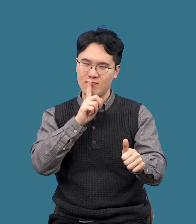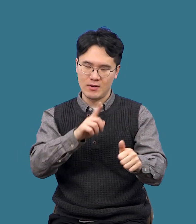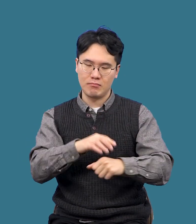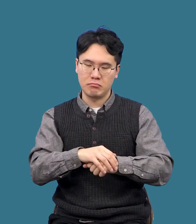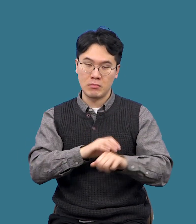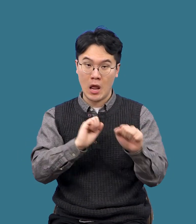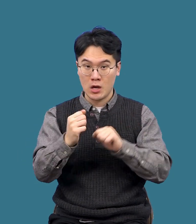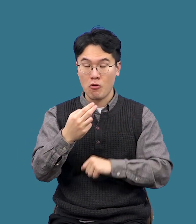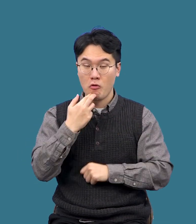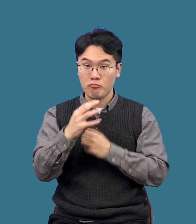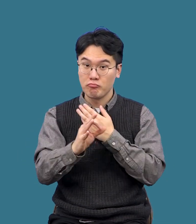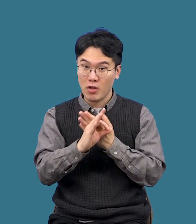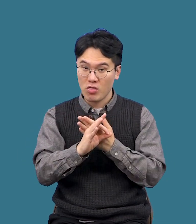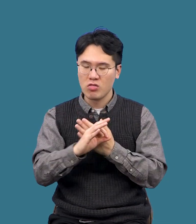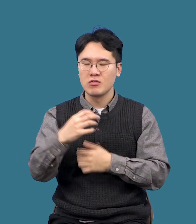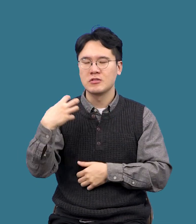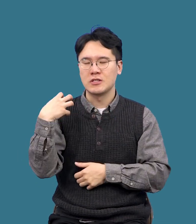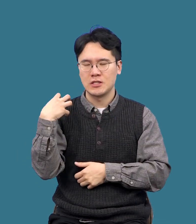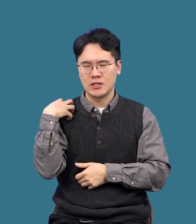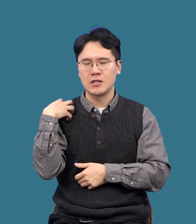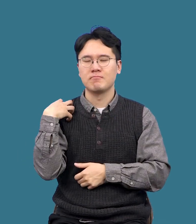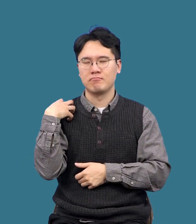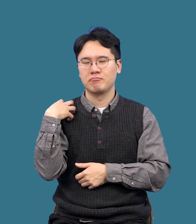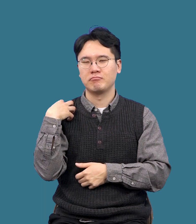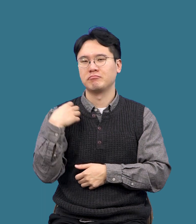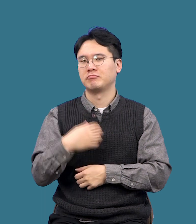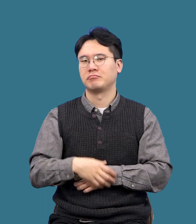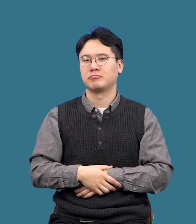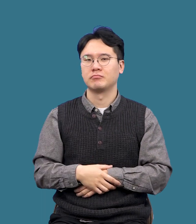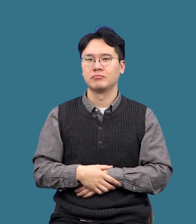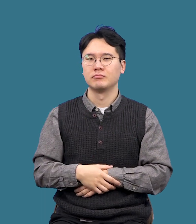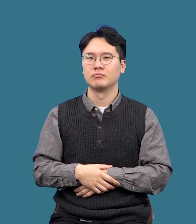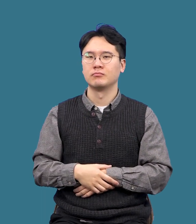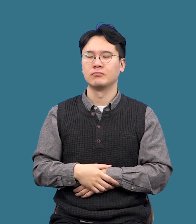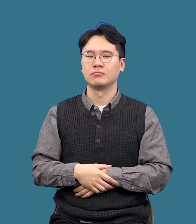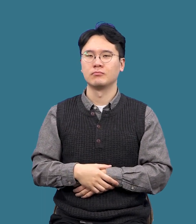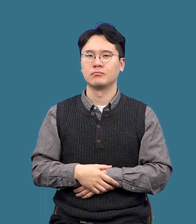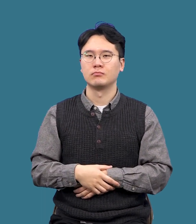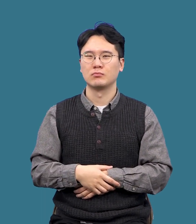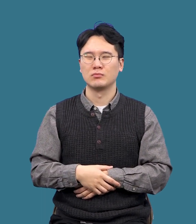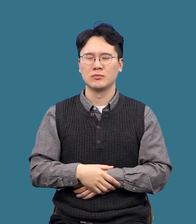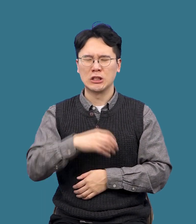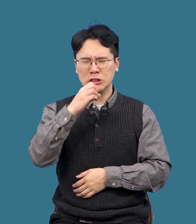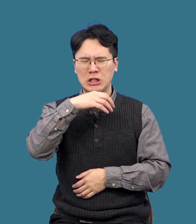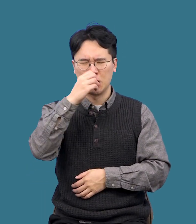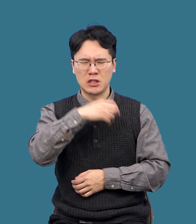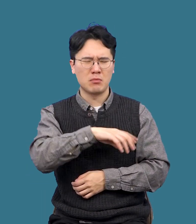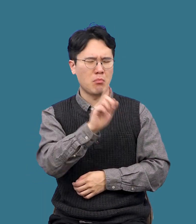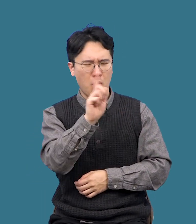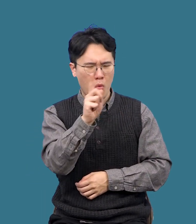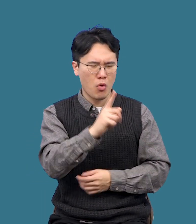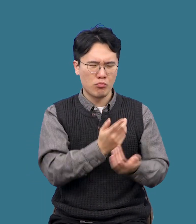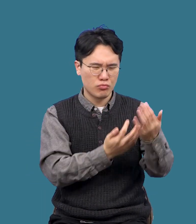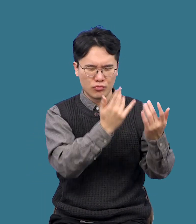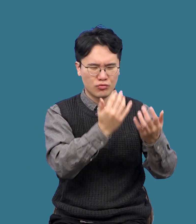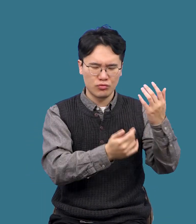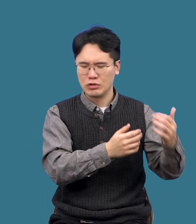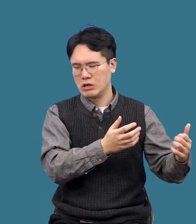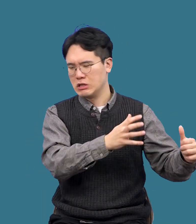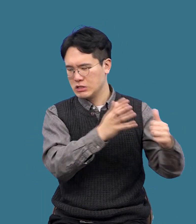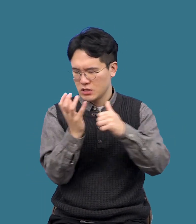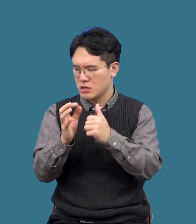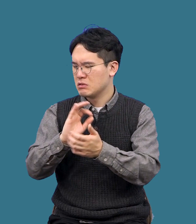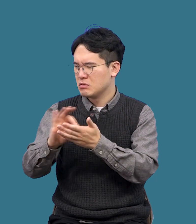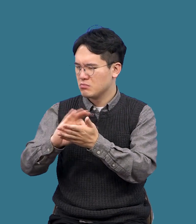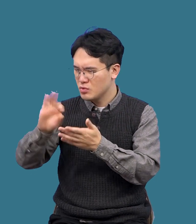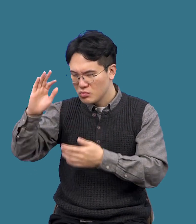것입니다. 그러니까 아무 불이든 무슨 상관이 있을까? 아니에요. 하나님이 거룩하게 구별하신